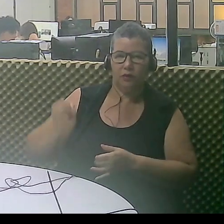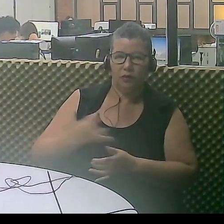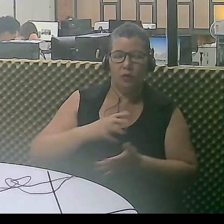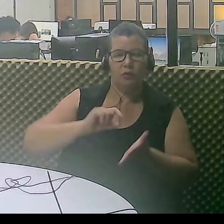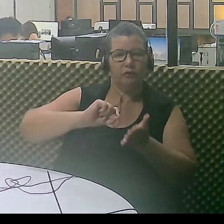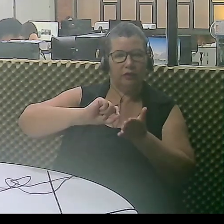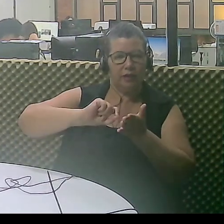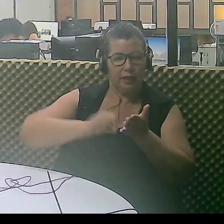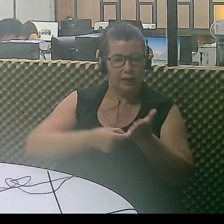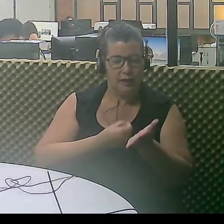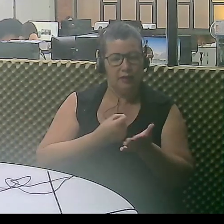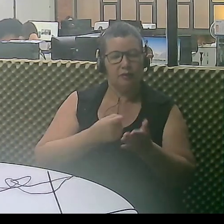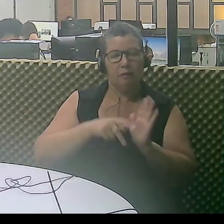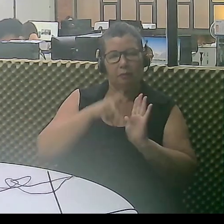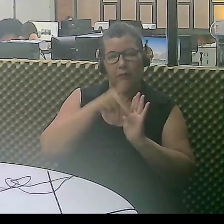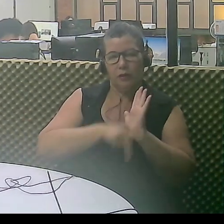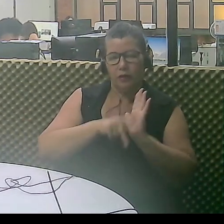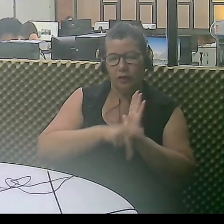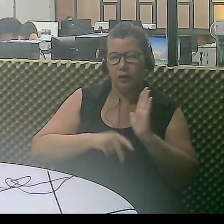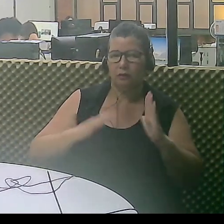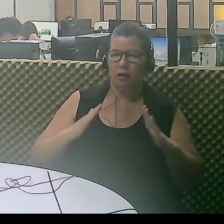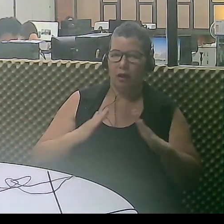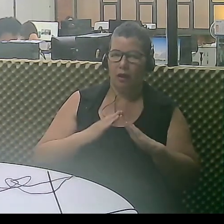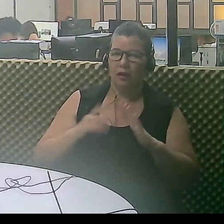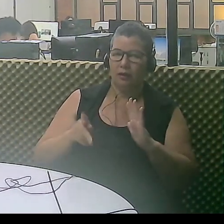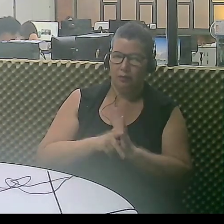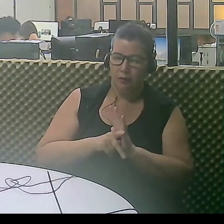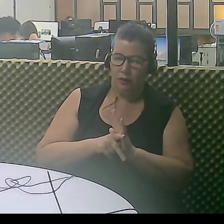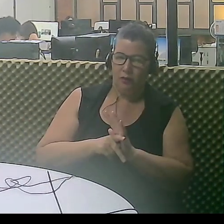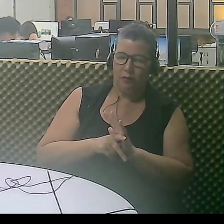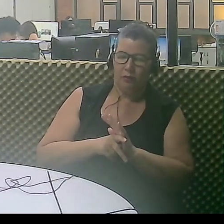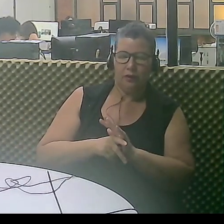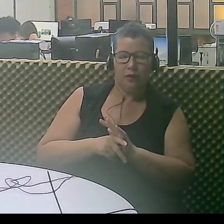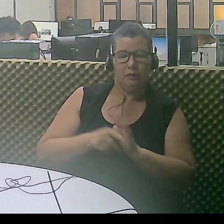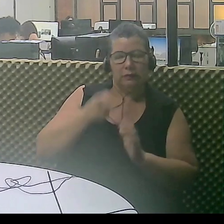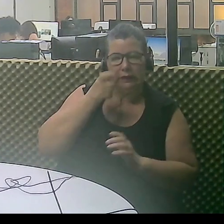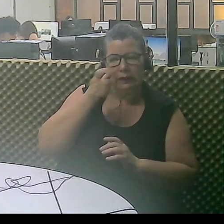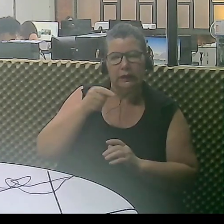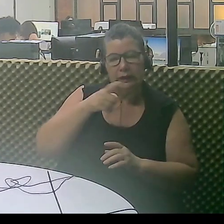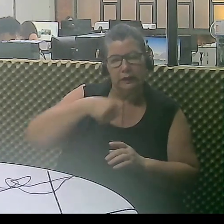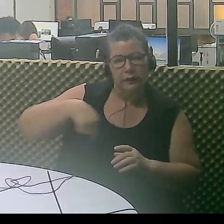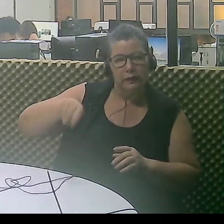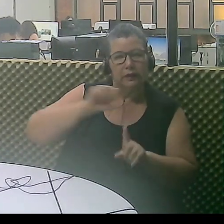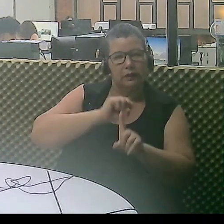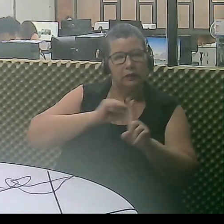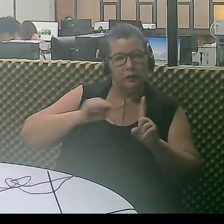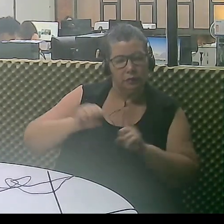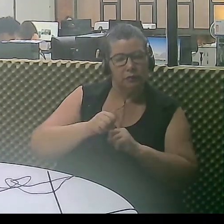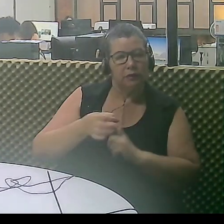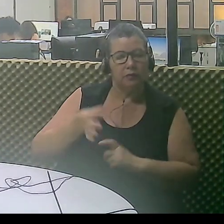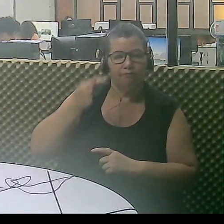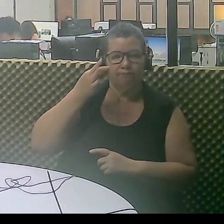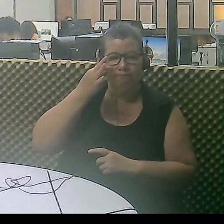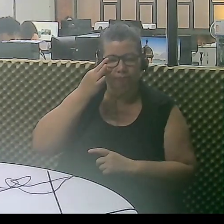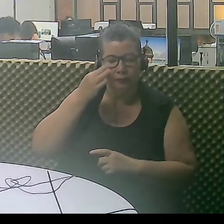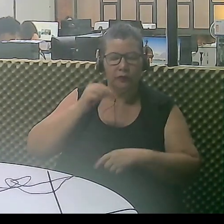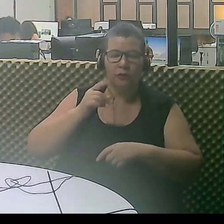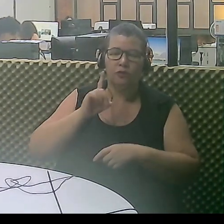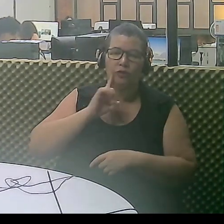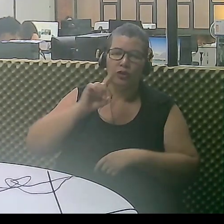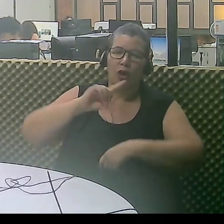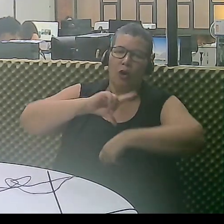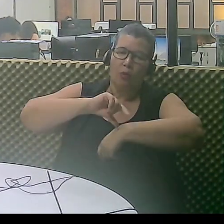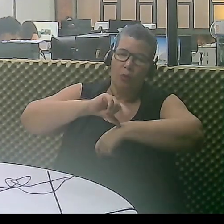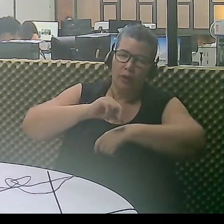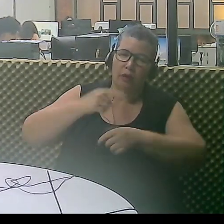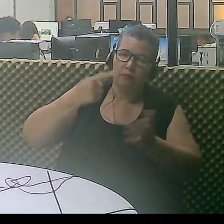novos cadastros em projetos habitacionais de interesse social possam ser feitos presencialmente, com dia e horário marcados